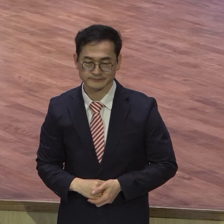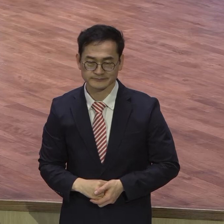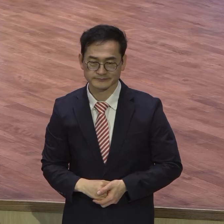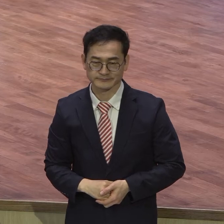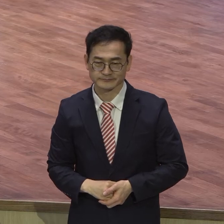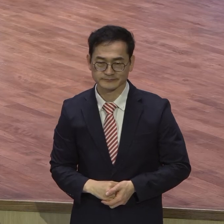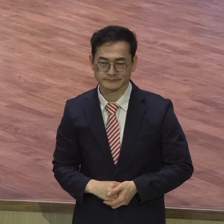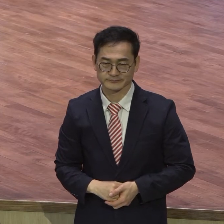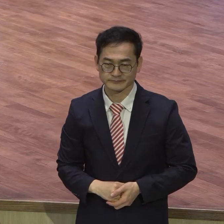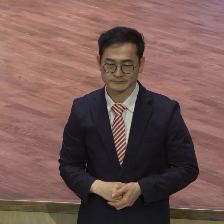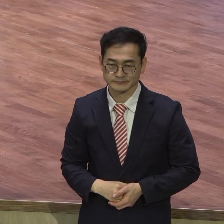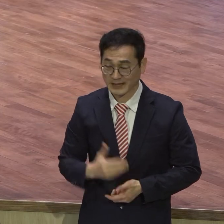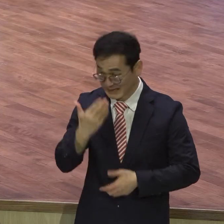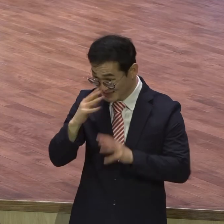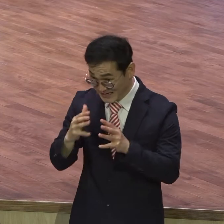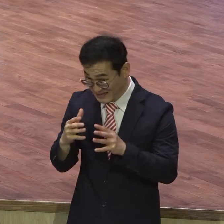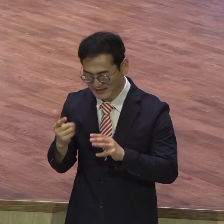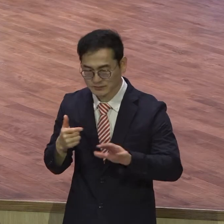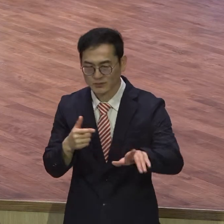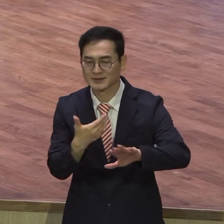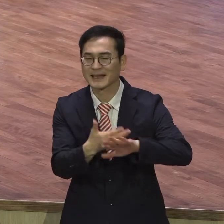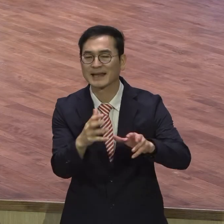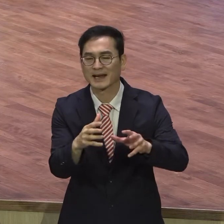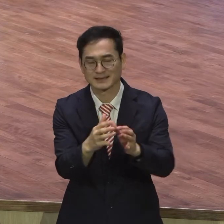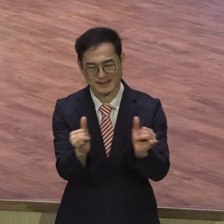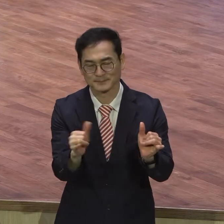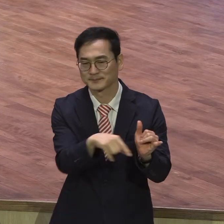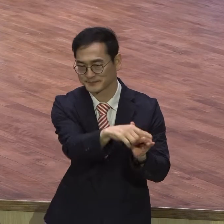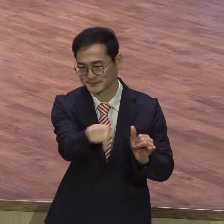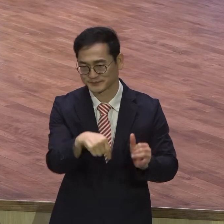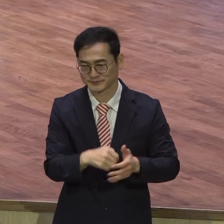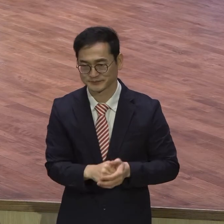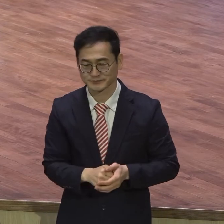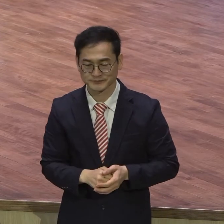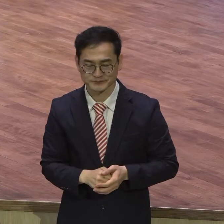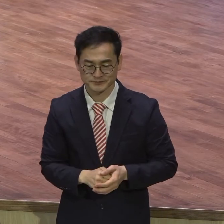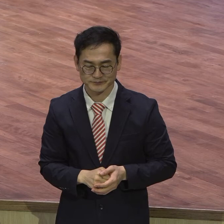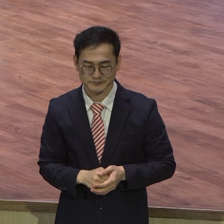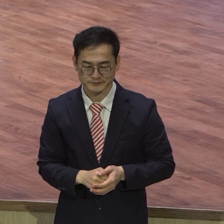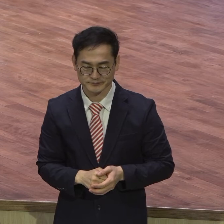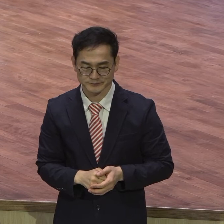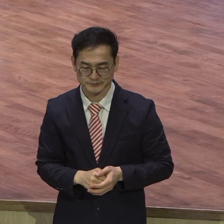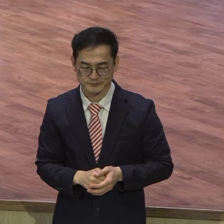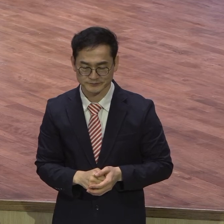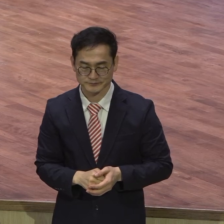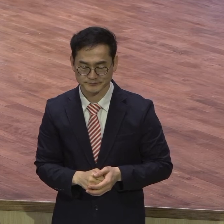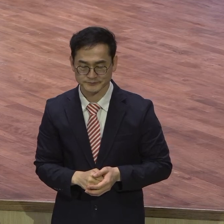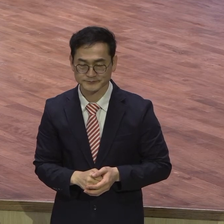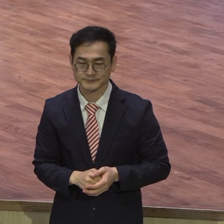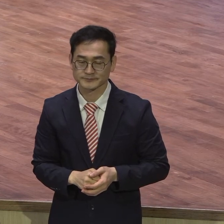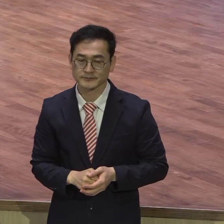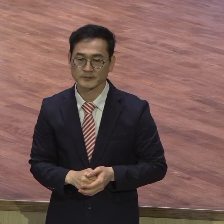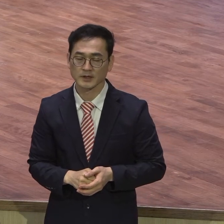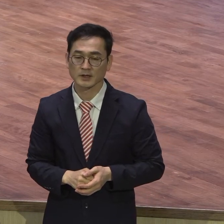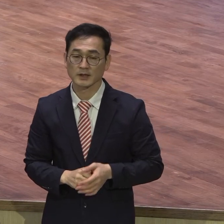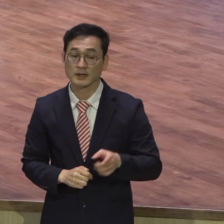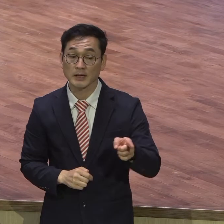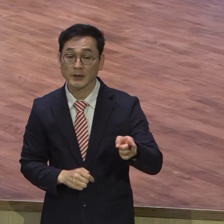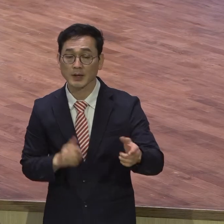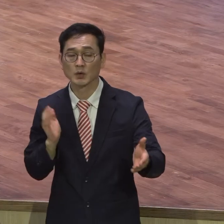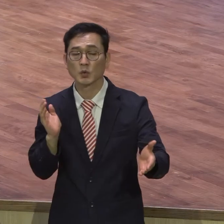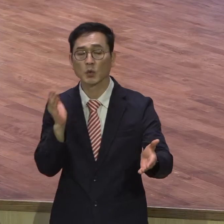여러분이 많이 들어본 그라사 지방의 지명과 같습니다 그런데 이곳에